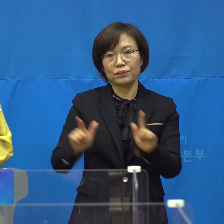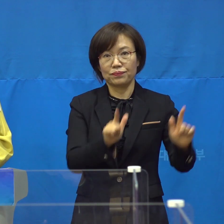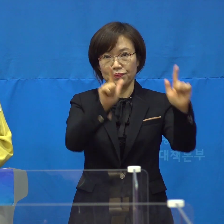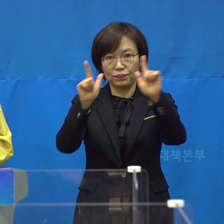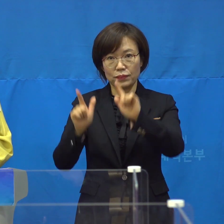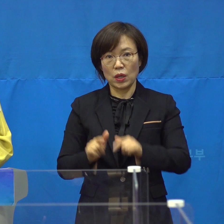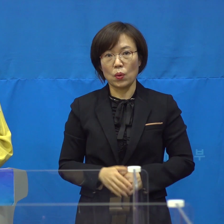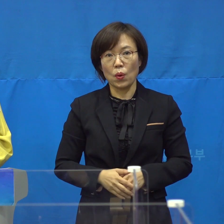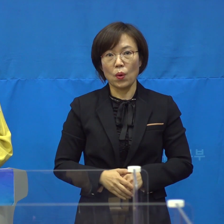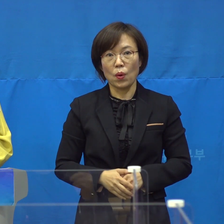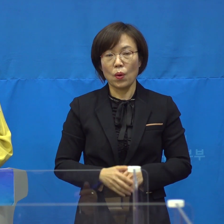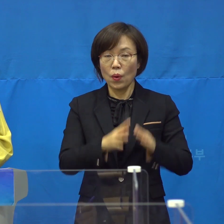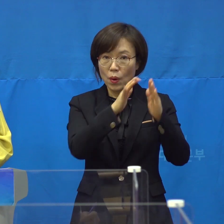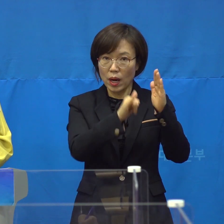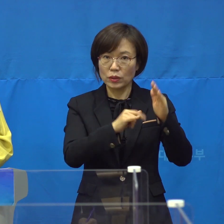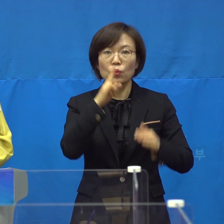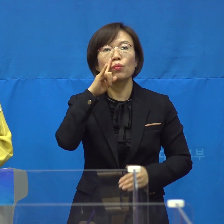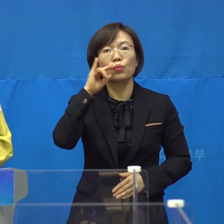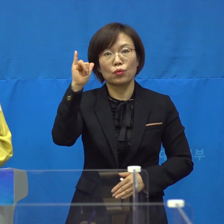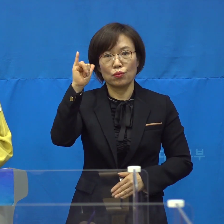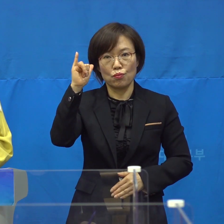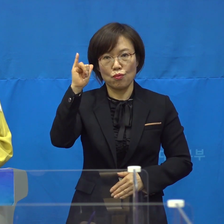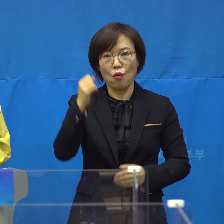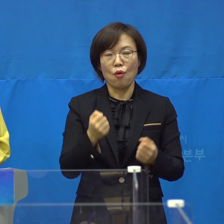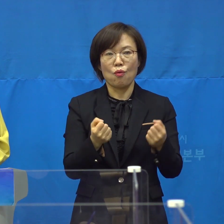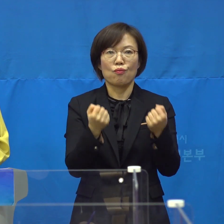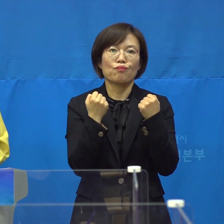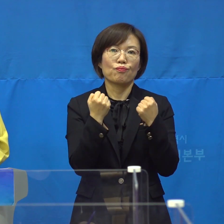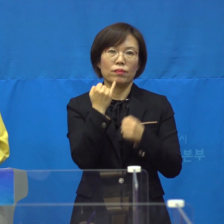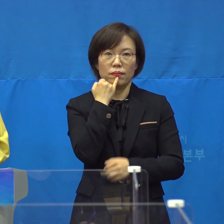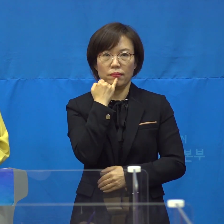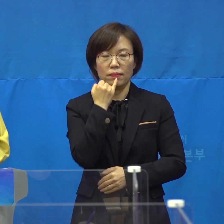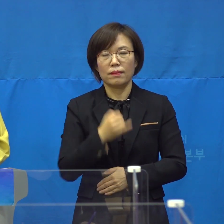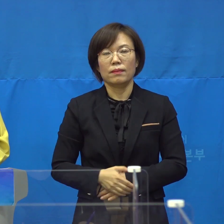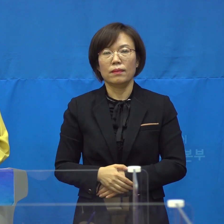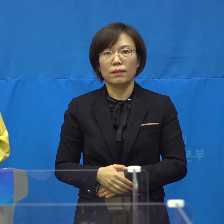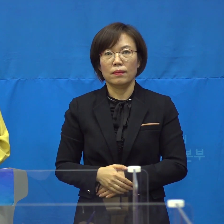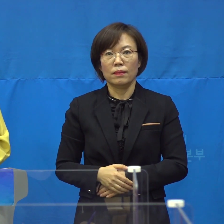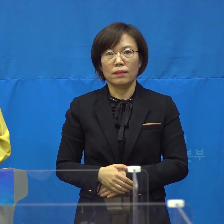거주자입니다. 동거가족은 부모가 있고 건강상태는 양호합니다.